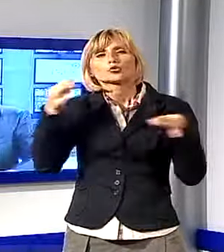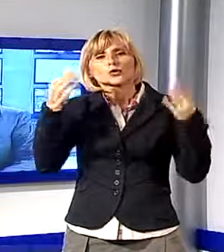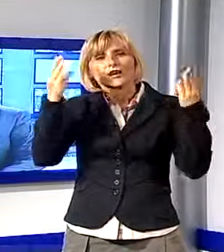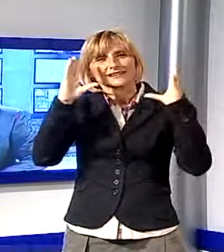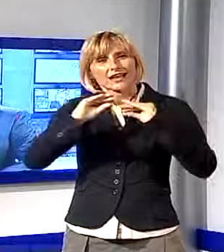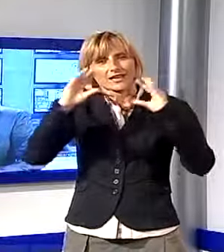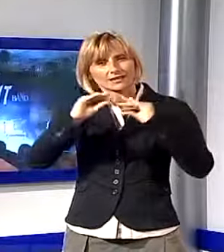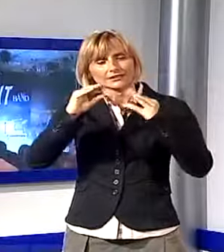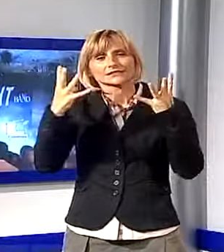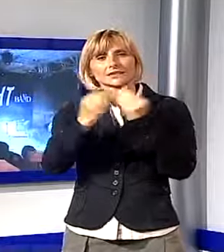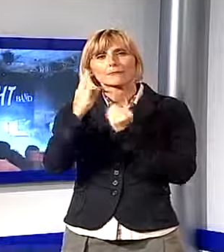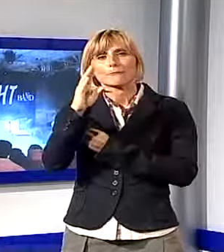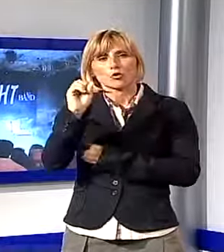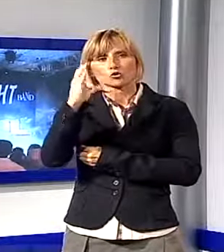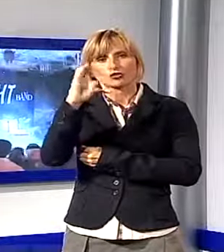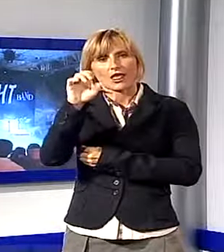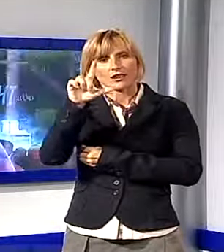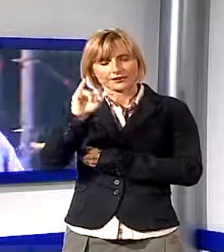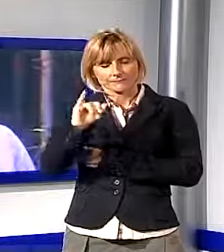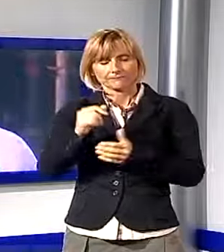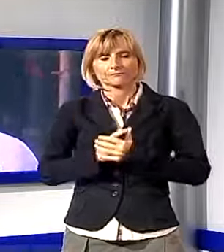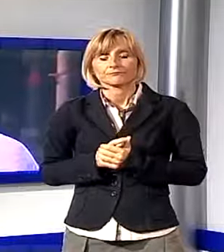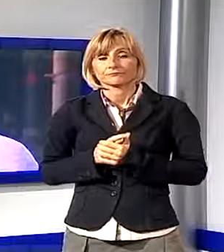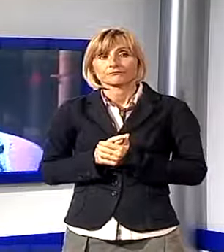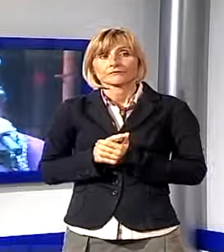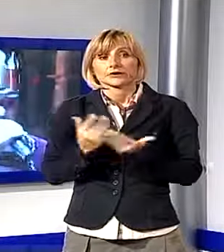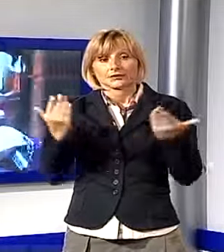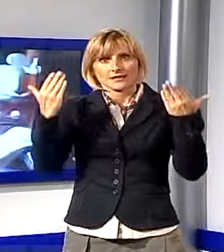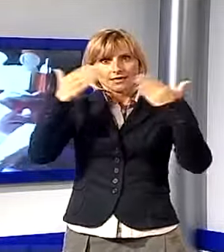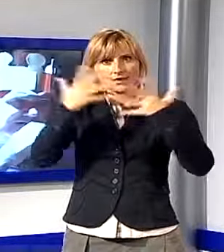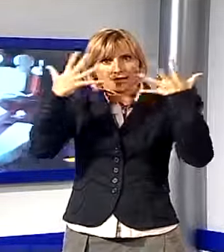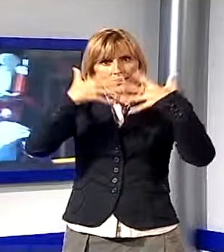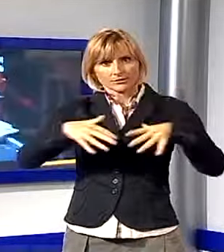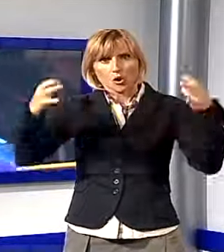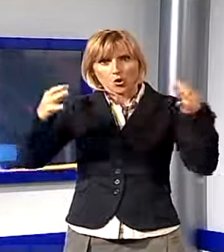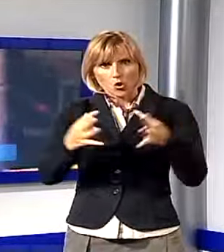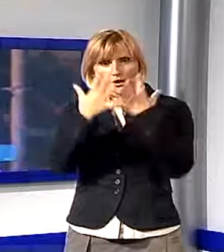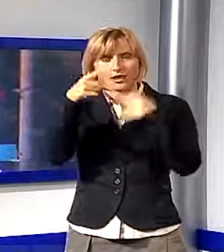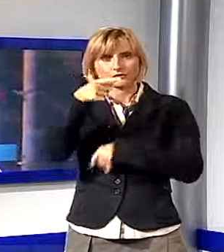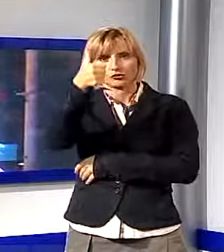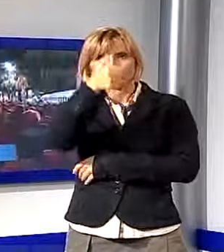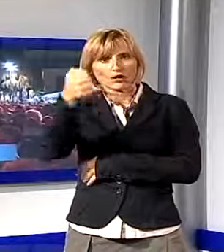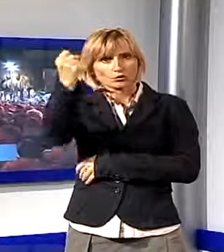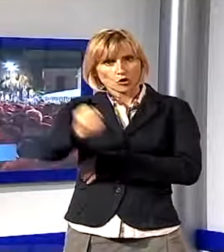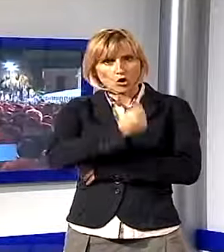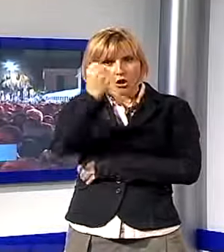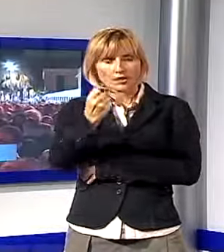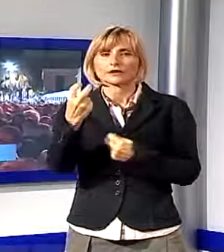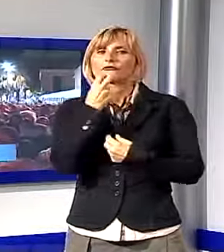Lepore. È stato un successo la serata organizzata in occasione del centenario del comune di Forte dei Marmi del Sugar Night